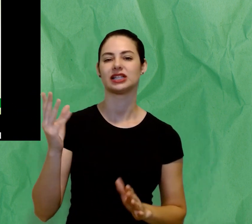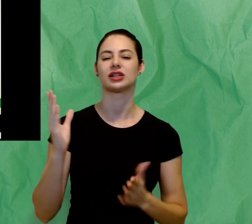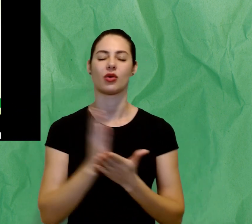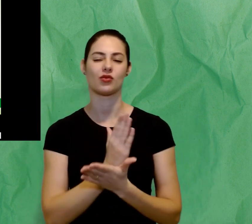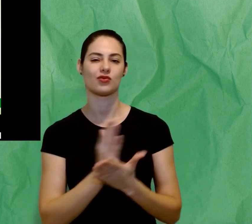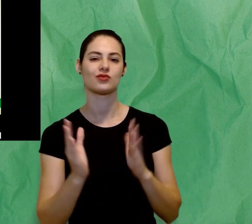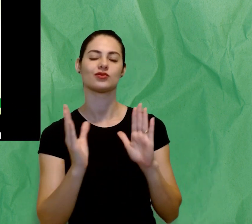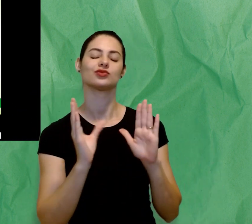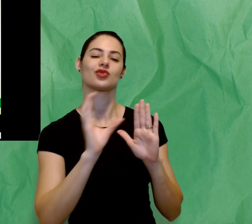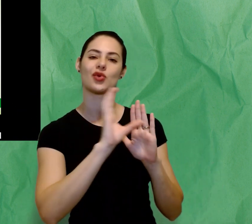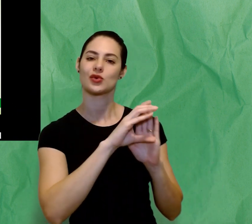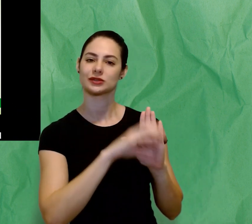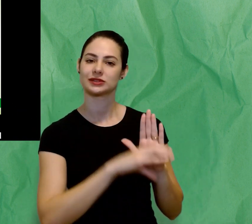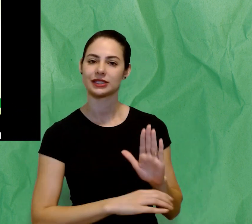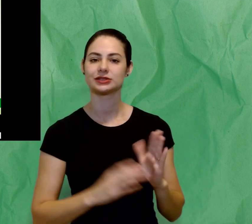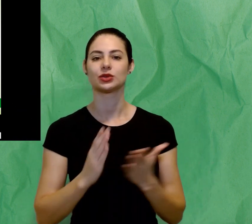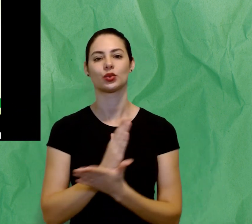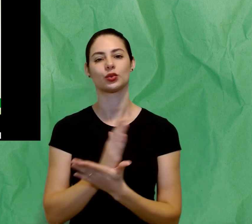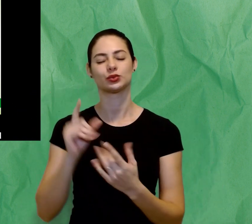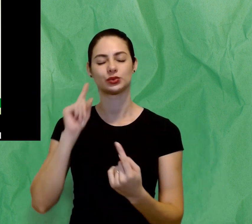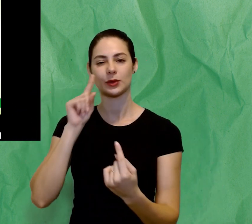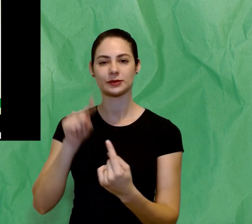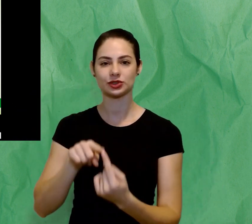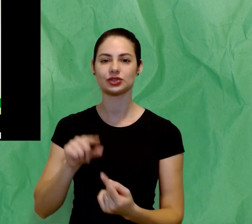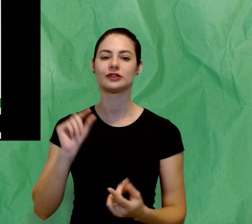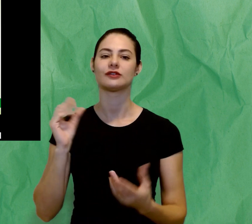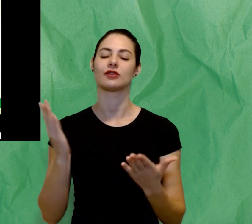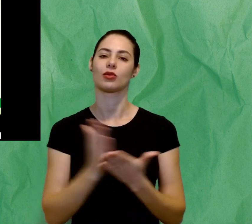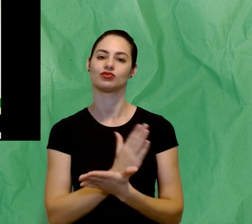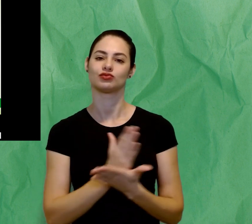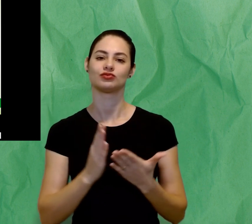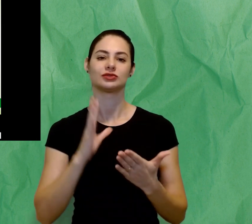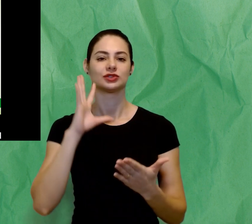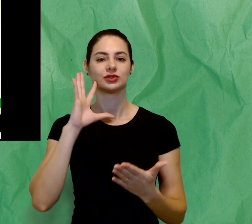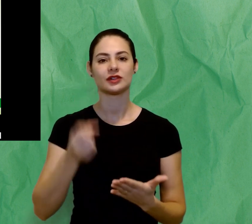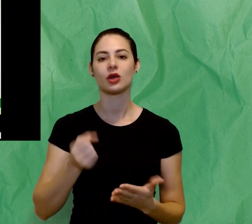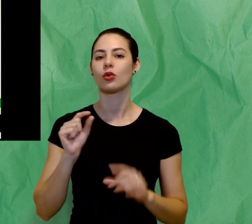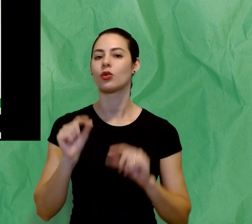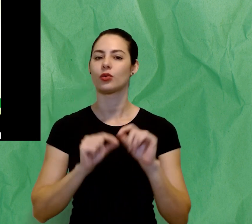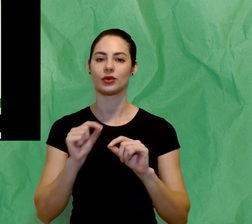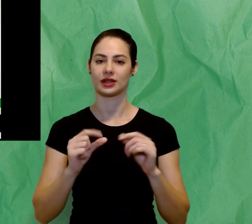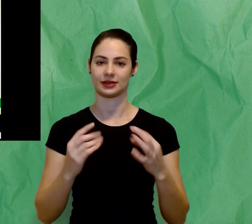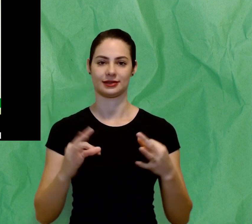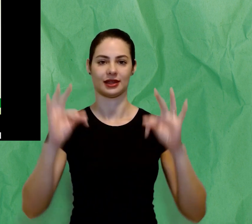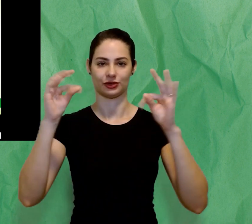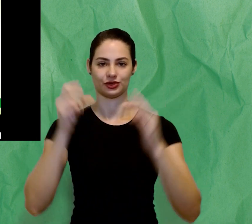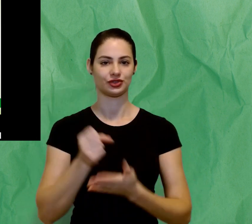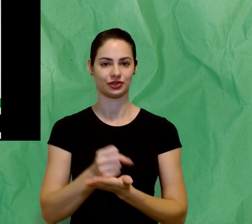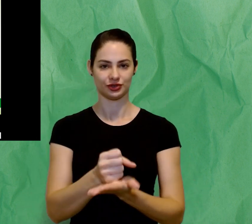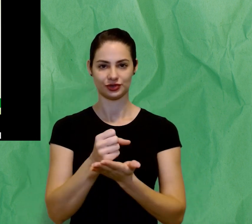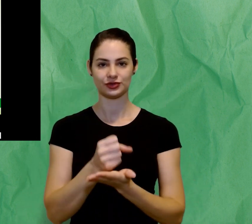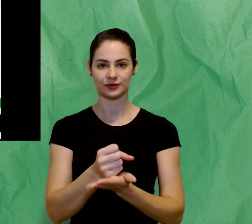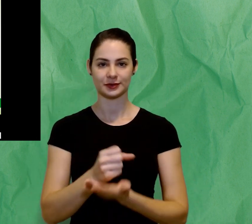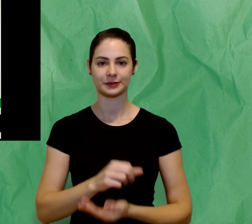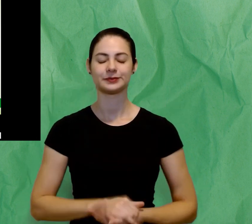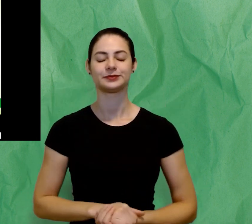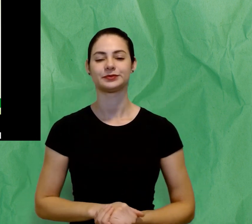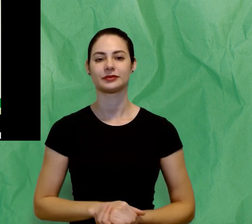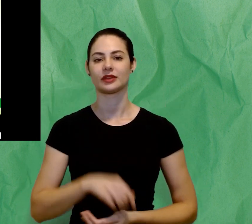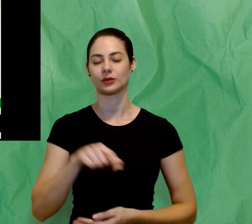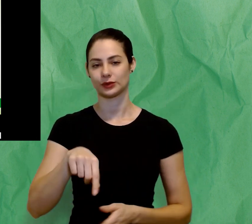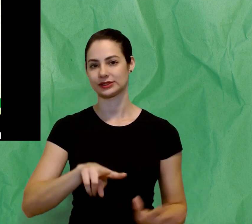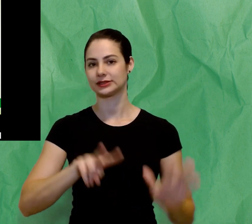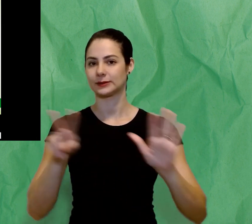conceitos, alguns objetivos, algumas definições do que seriam então as tecnologias assistivas. E